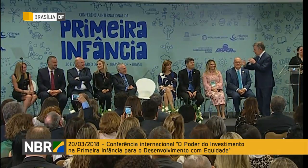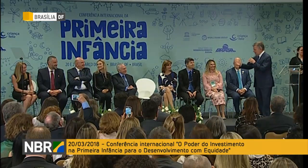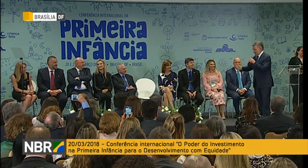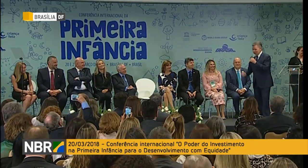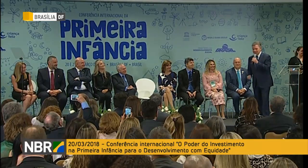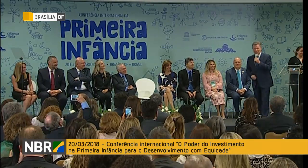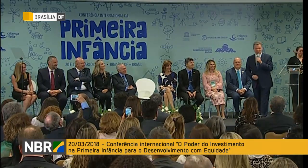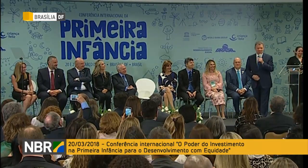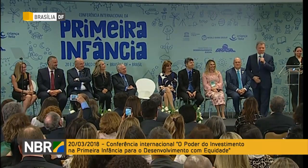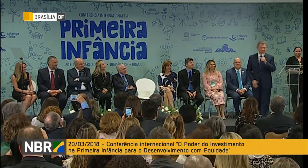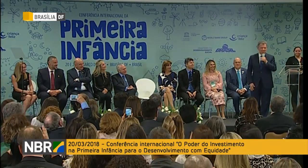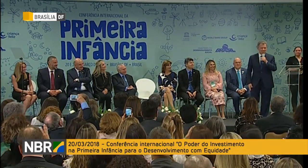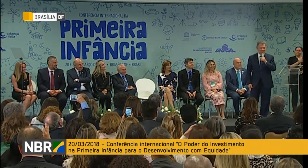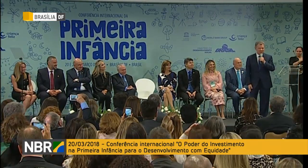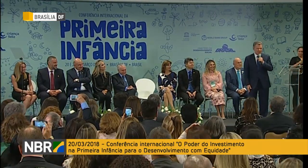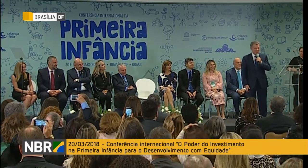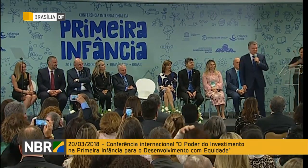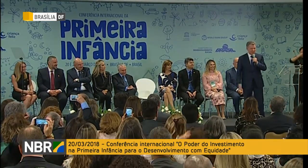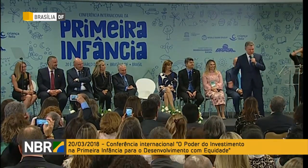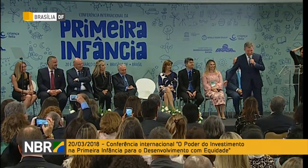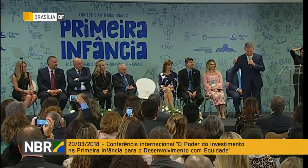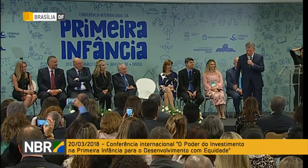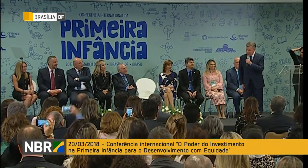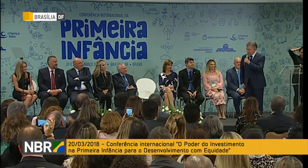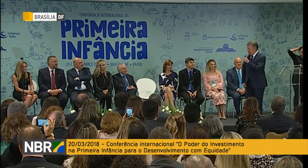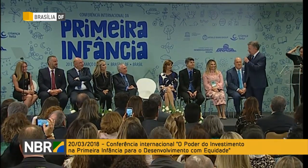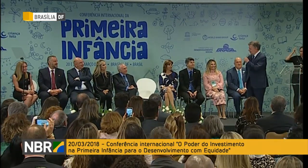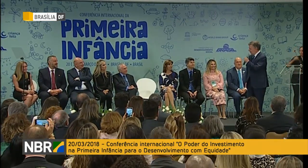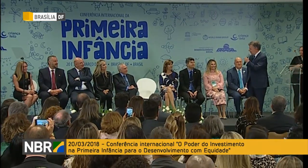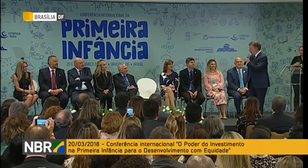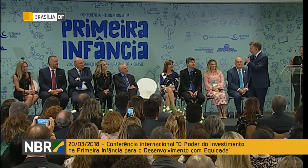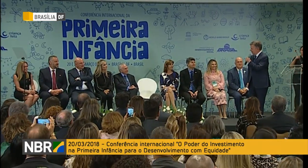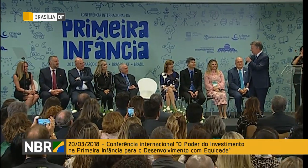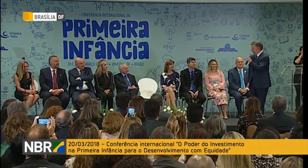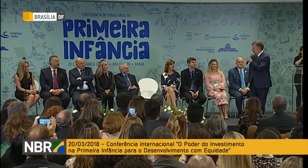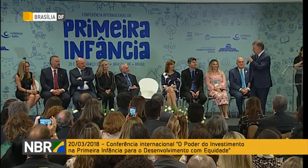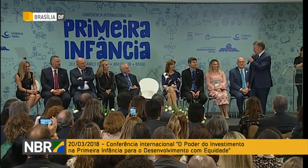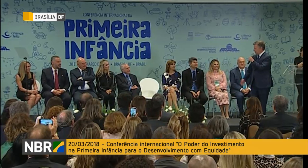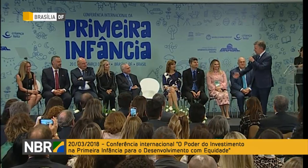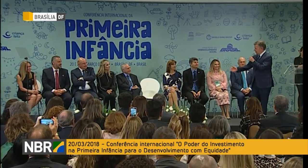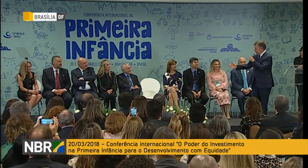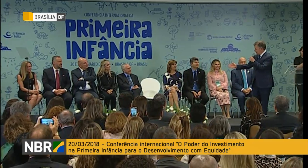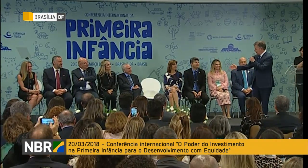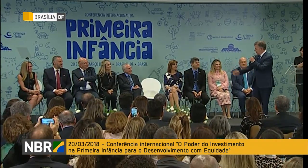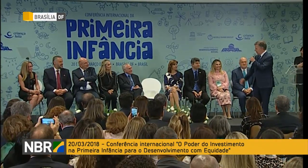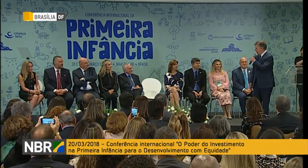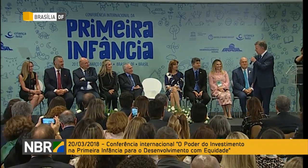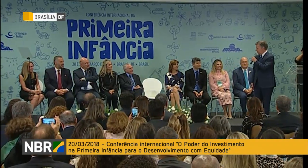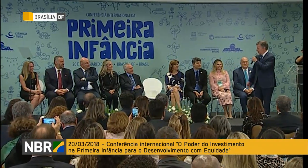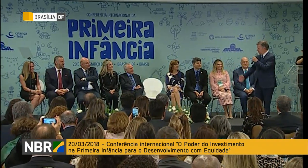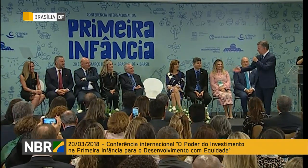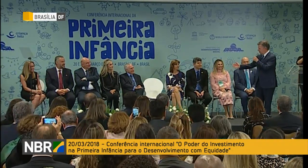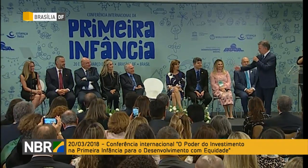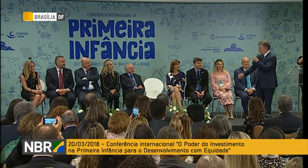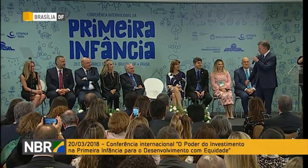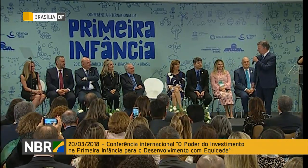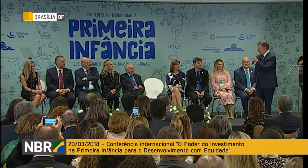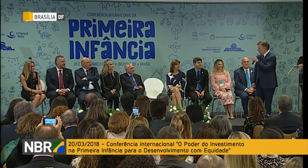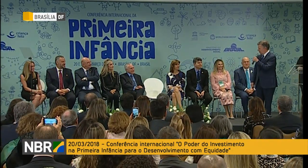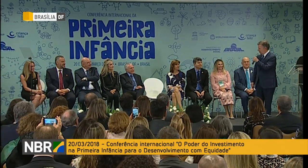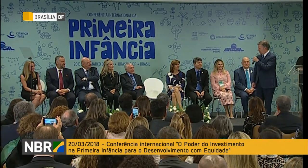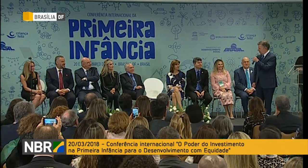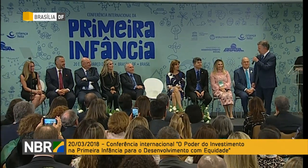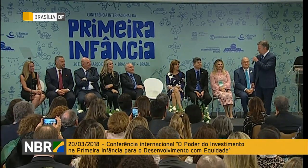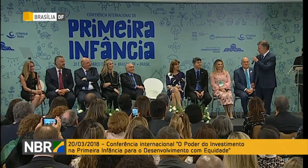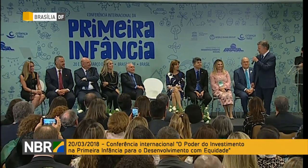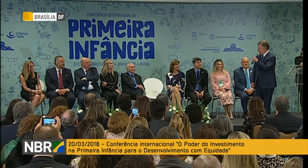Estou me especializando nisso. Presidente Temer, microfone. Senhor presidente Temer. Senhora Marcela, primeira-dama. Senhora Marcela, primeira-dama. Senhora